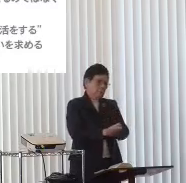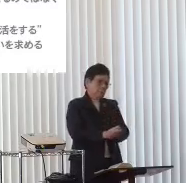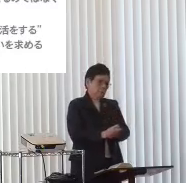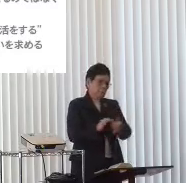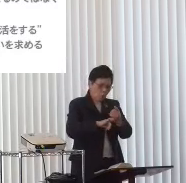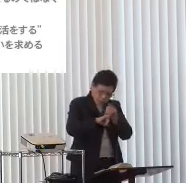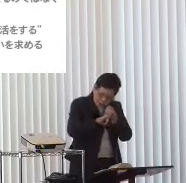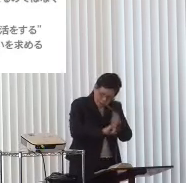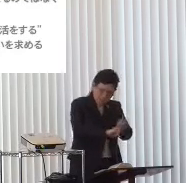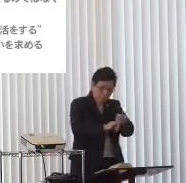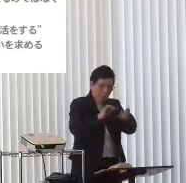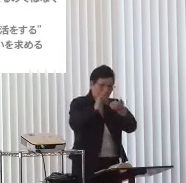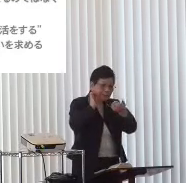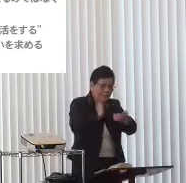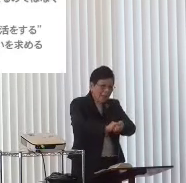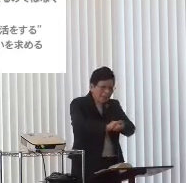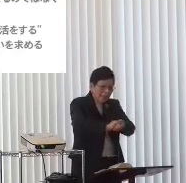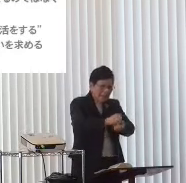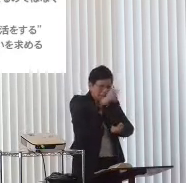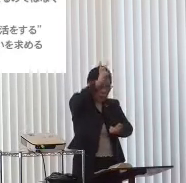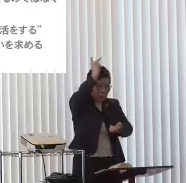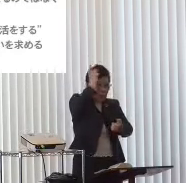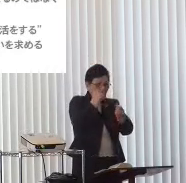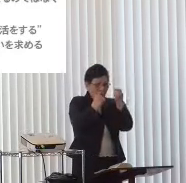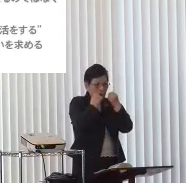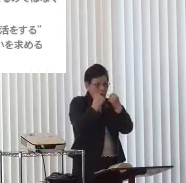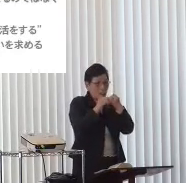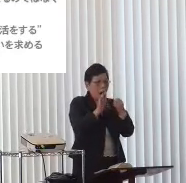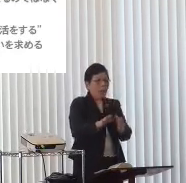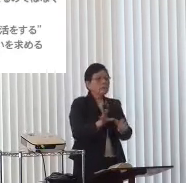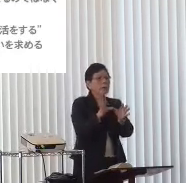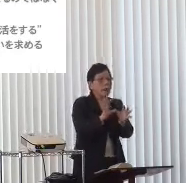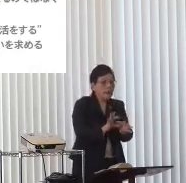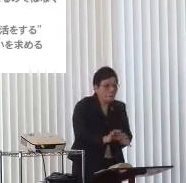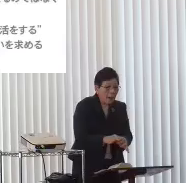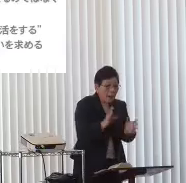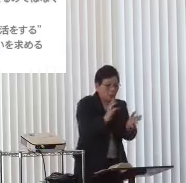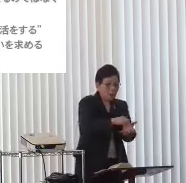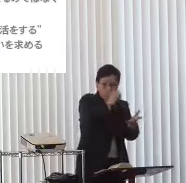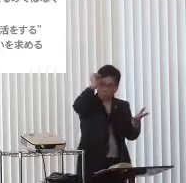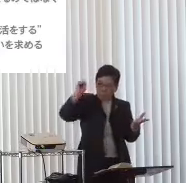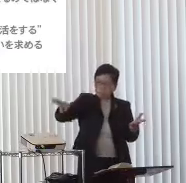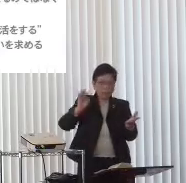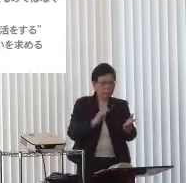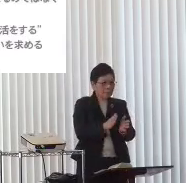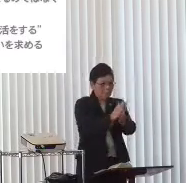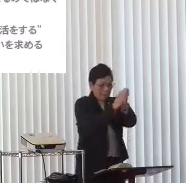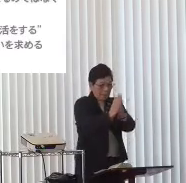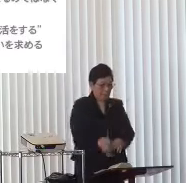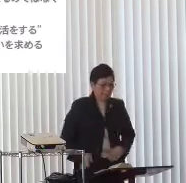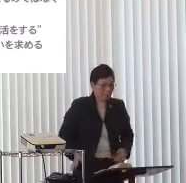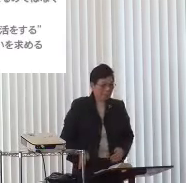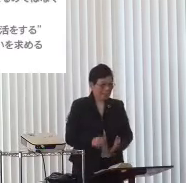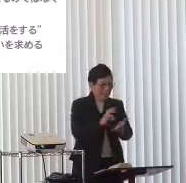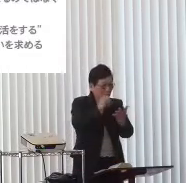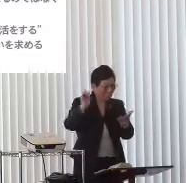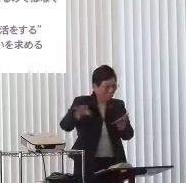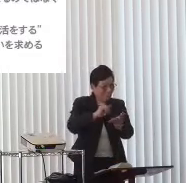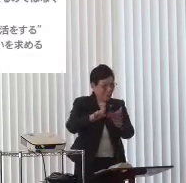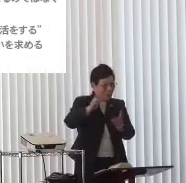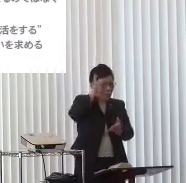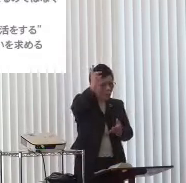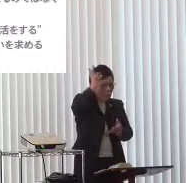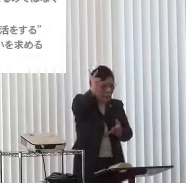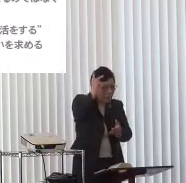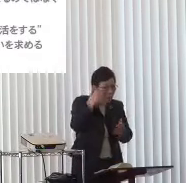ひ、神を悲しませていることが何かあるならば取り除いていただきたい。そして神を喜ばせ